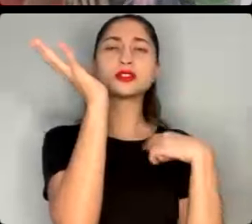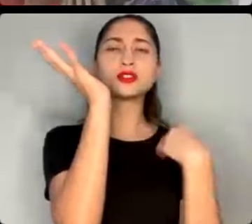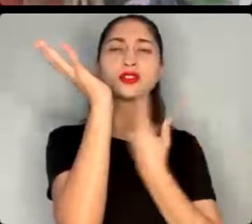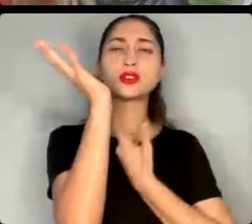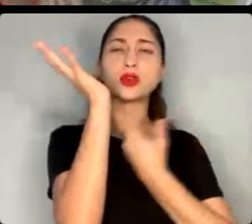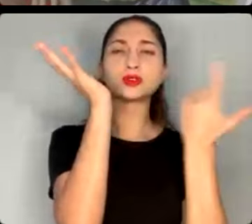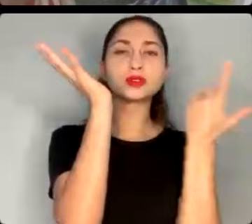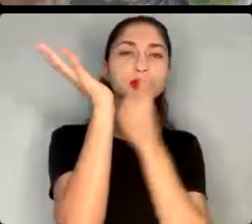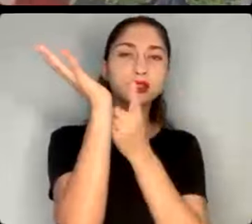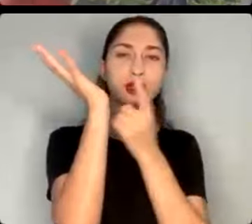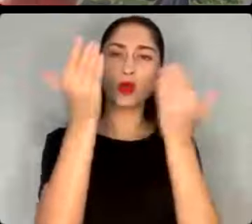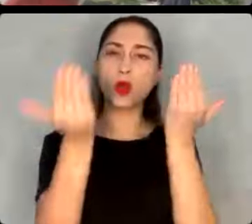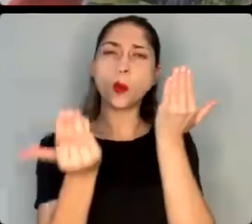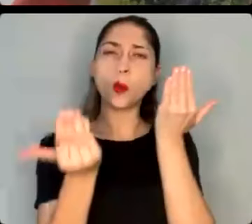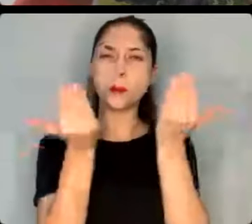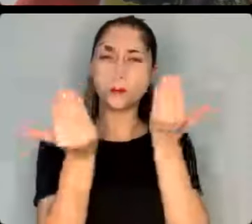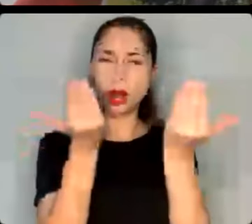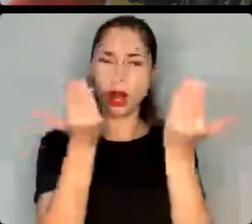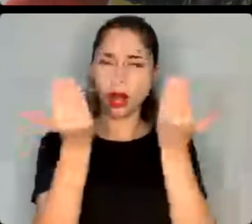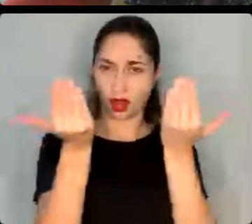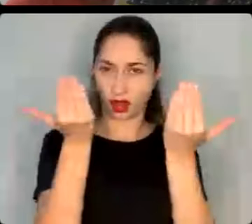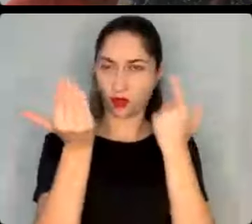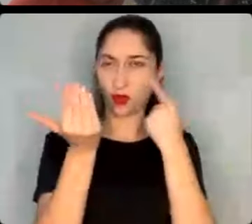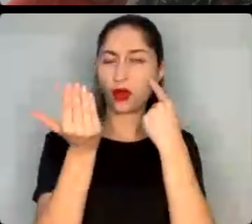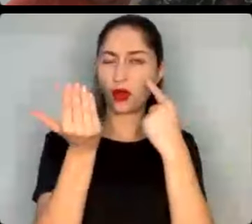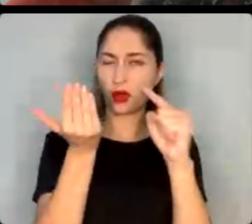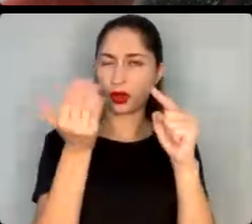os ossos do pé. Eu vou inverter ele aqui.